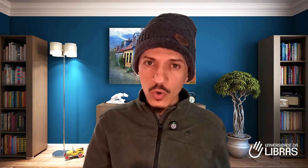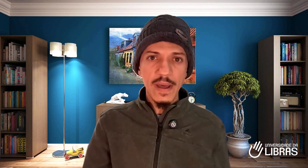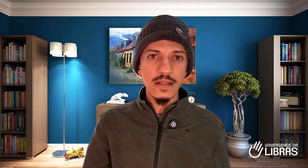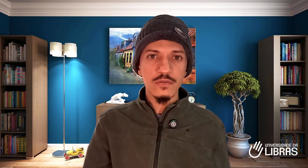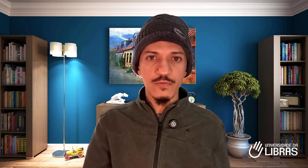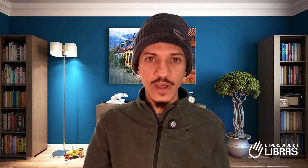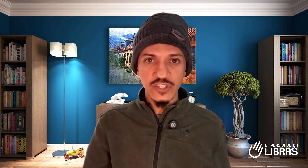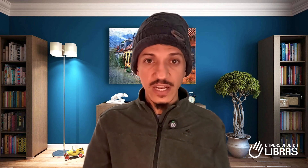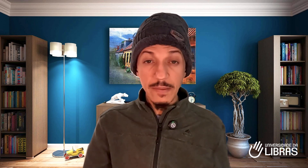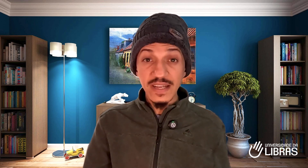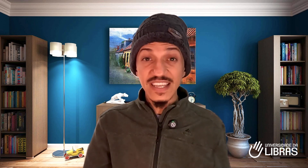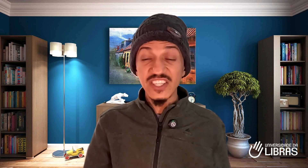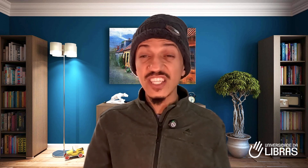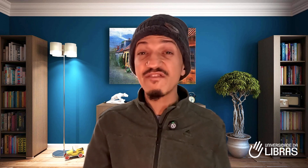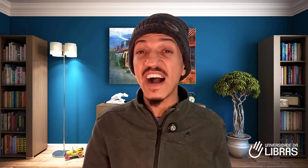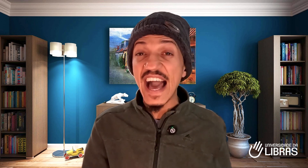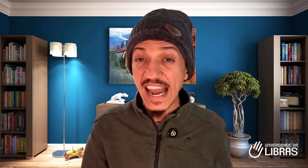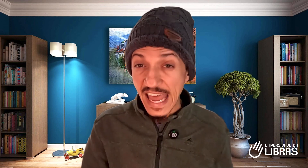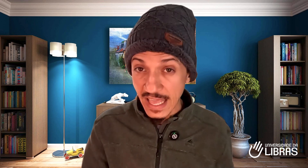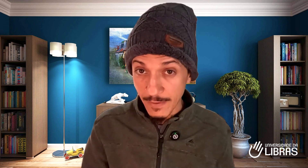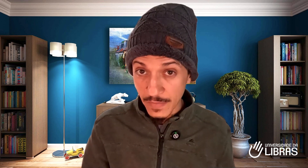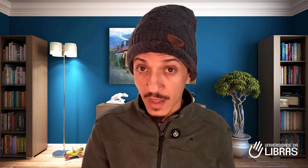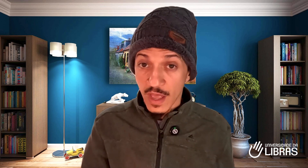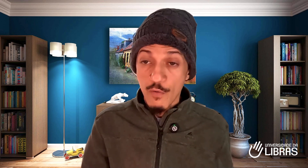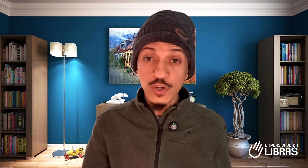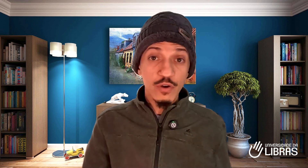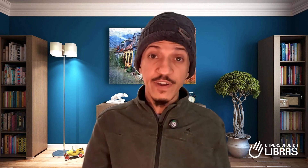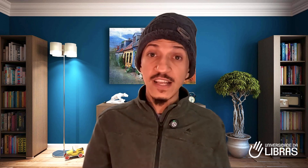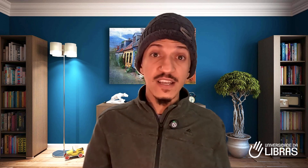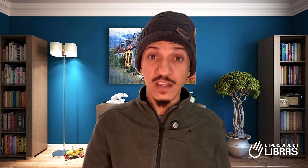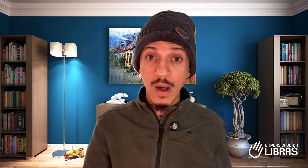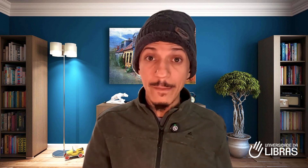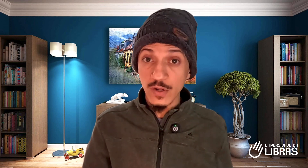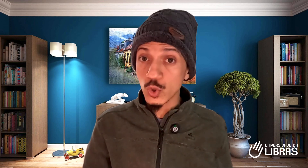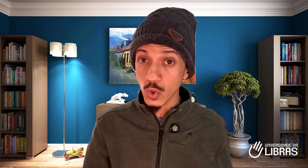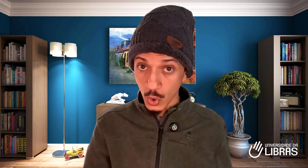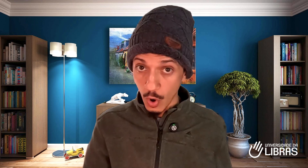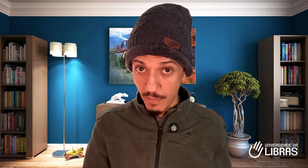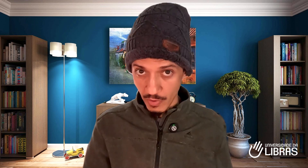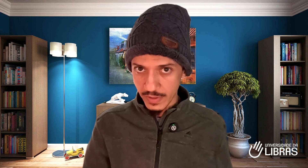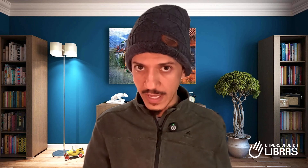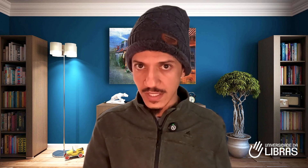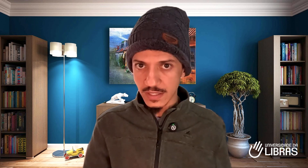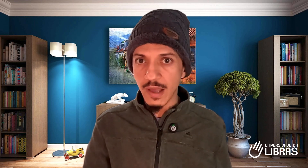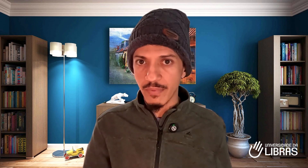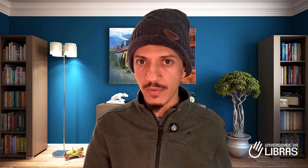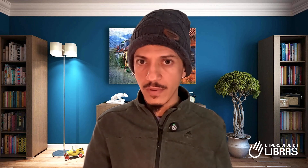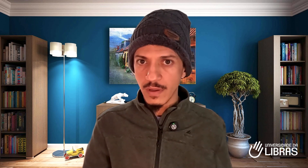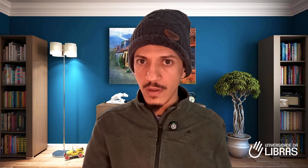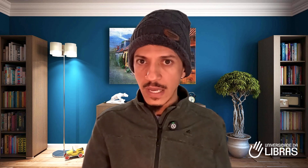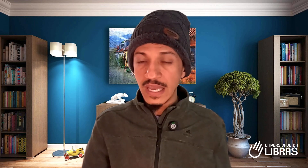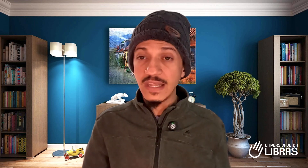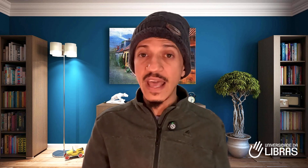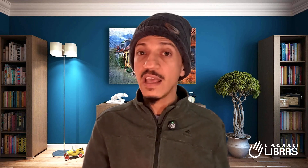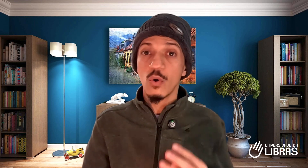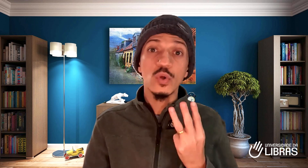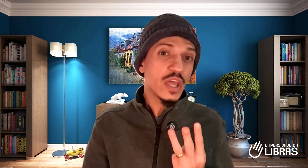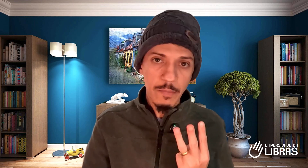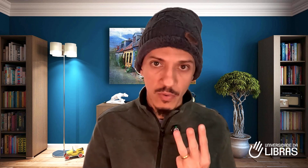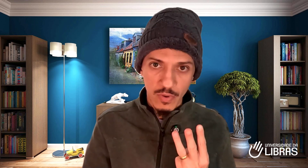método Fluente em Libras que a gente vai além. Vou te oferecer não apenas o dobro desse tempo, e nem o triplo. Vou